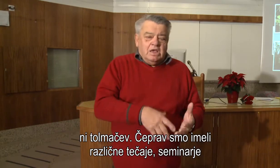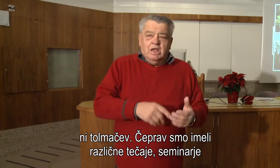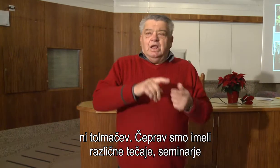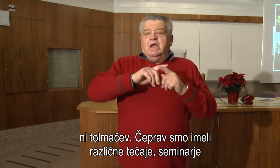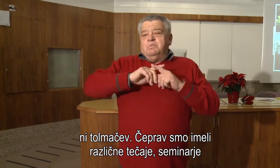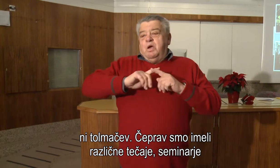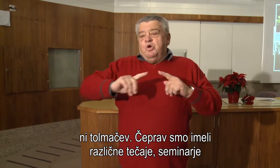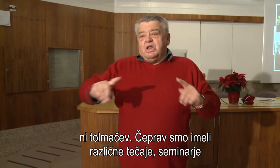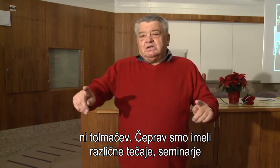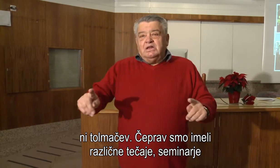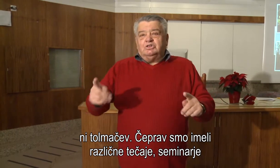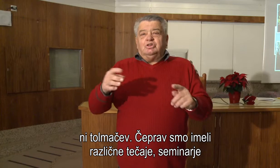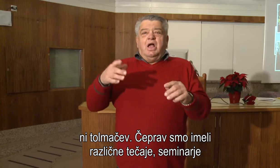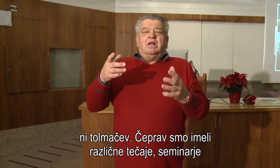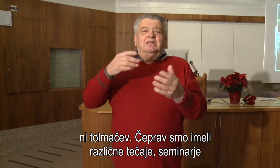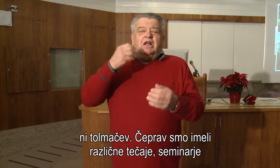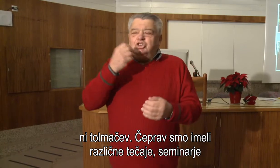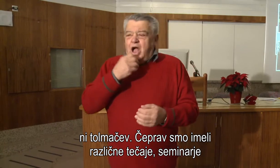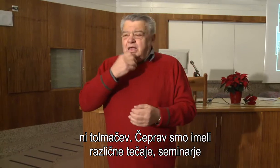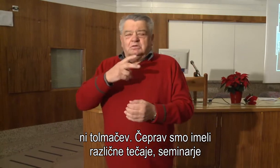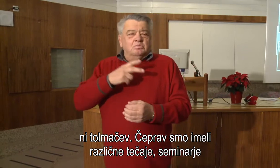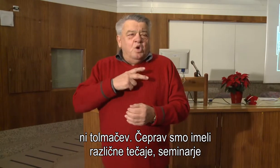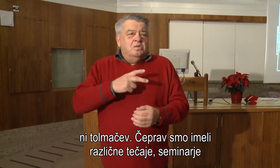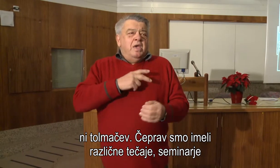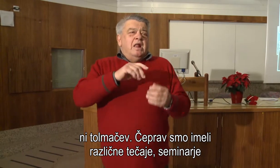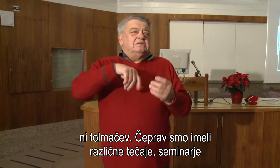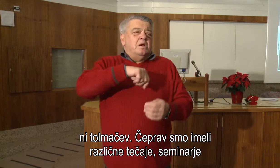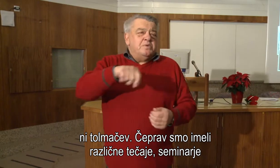Spremljam spletno televizijo, gledam resnično